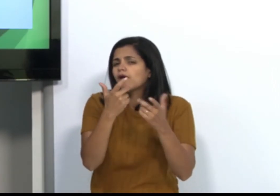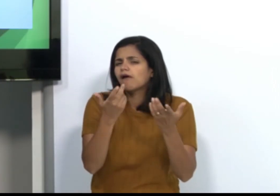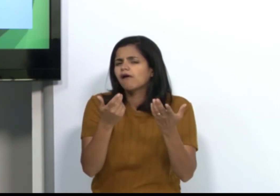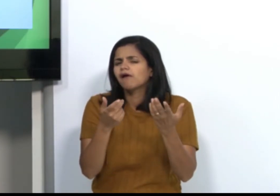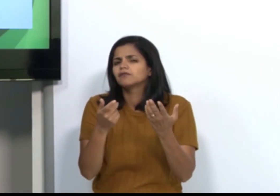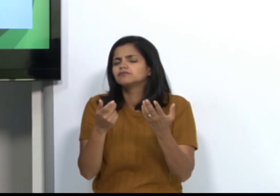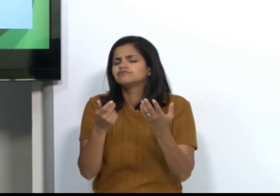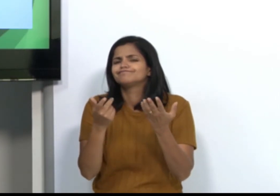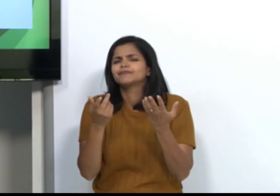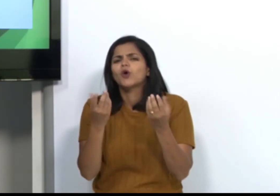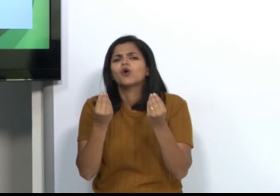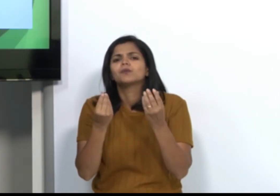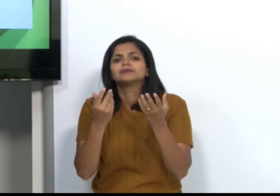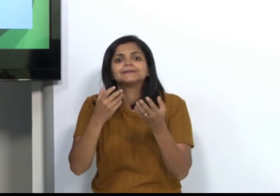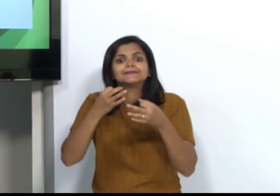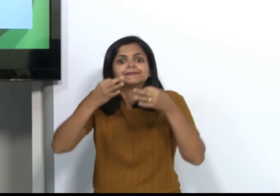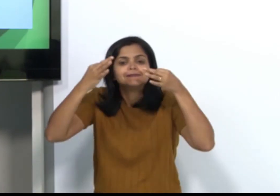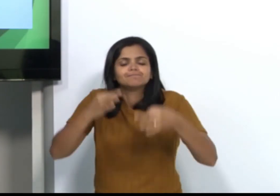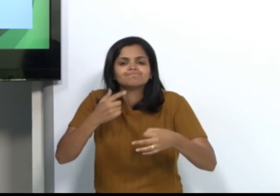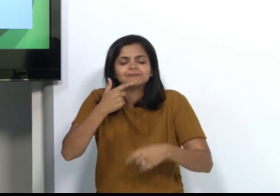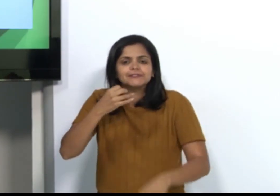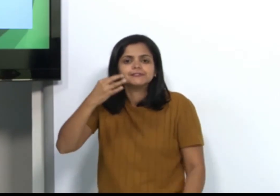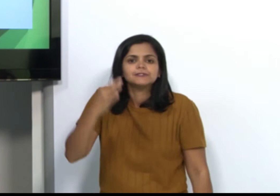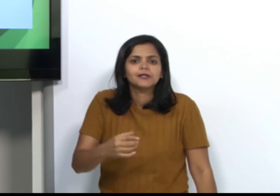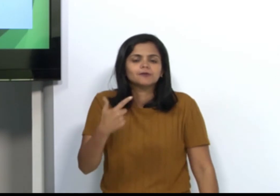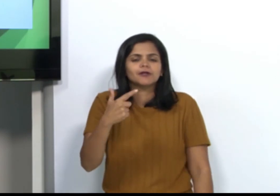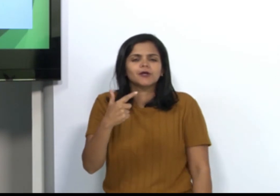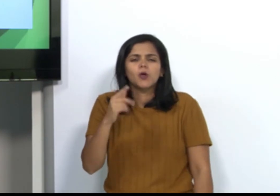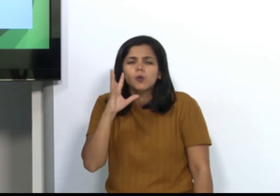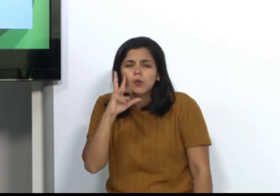lugar? Então, se eu não tenho certeza,